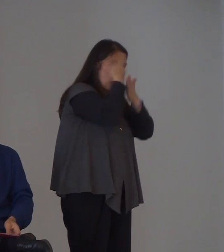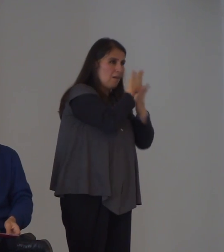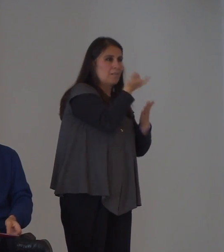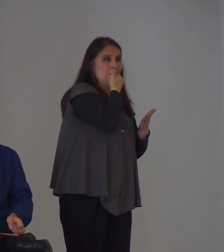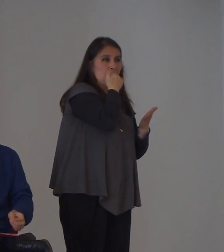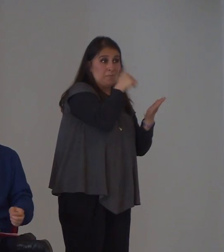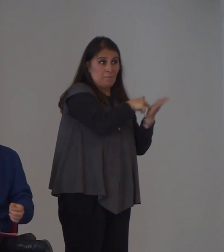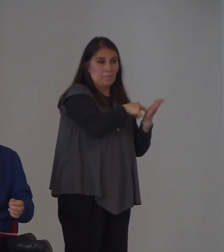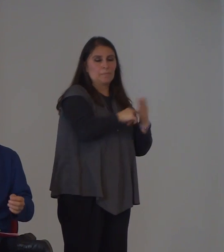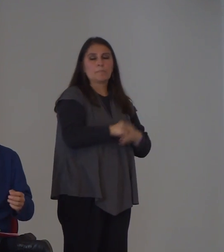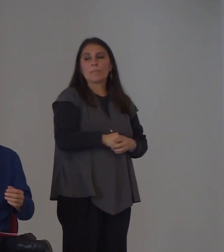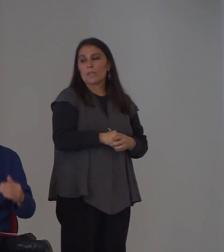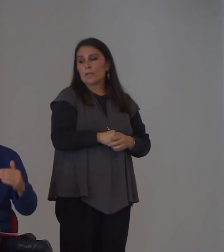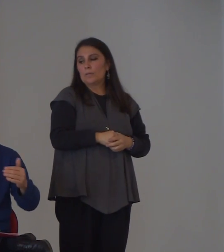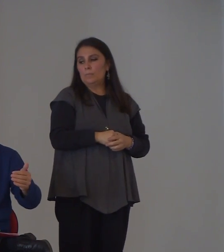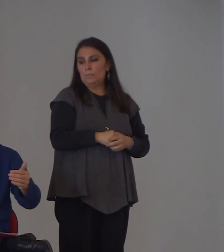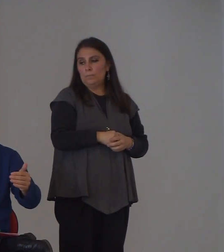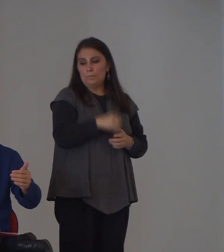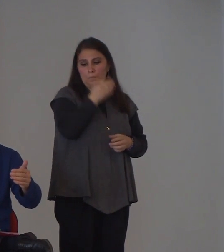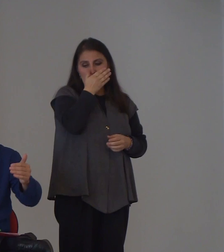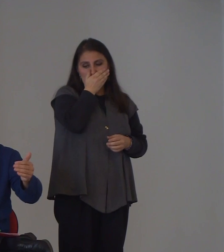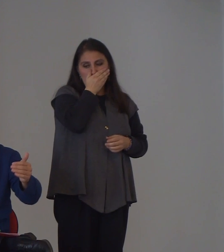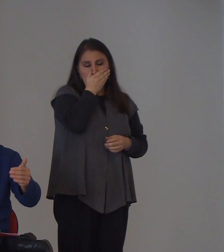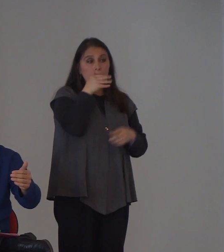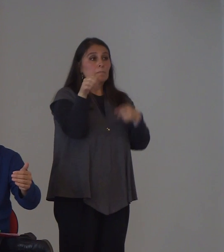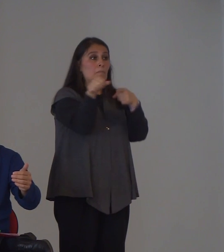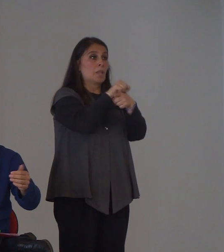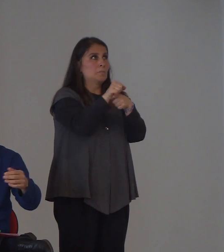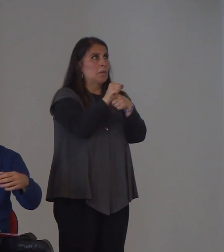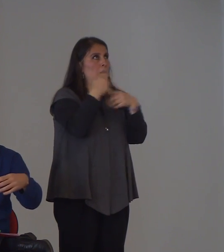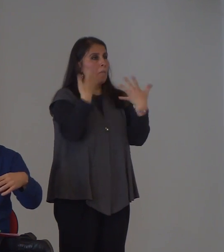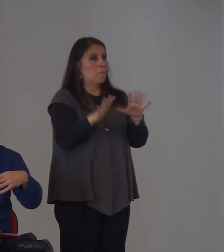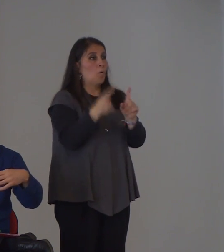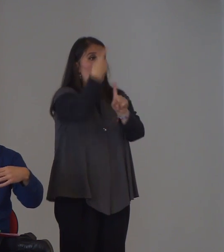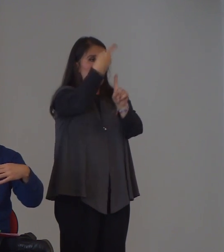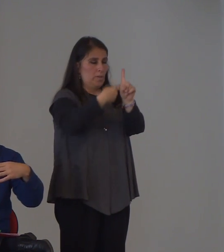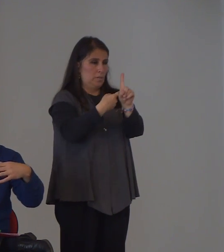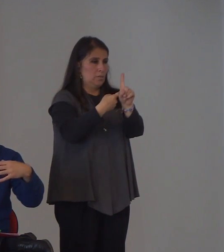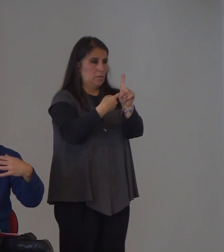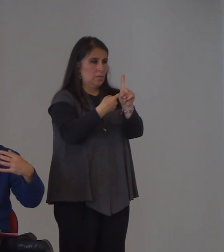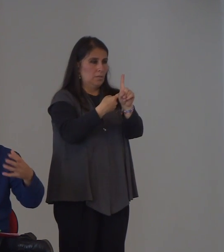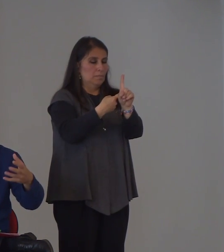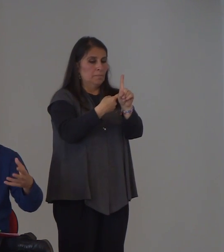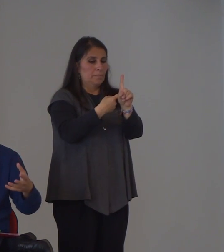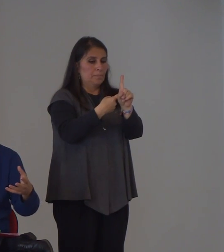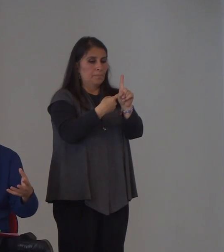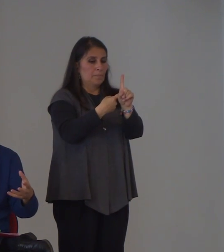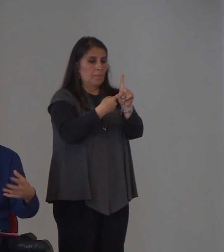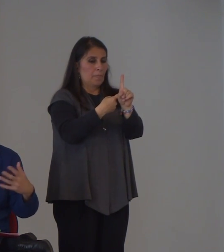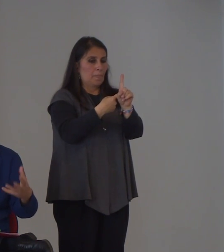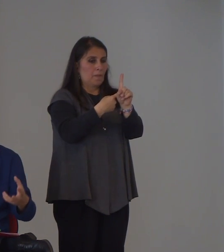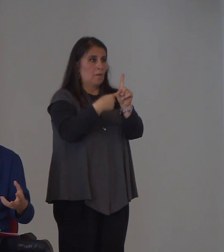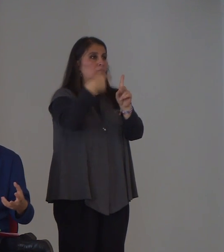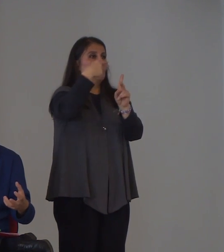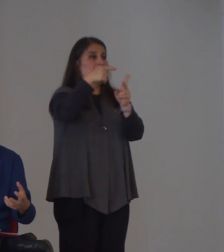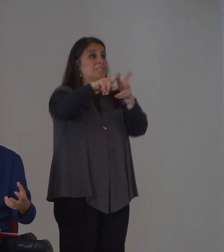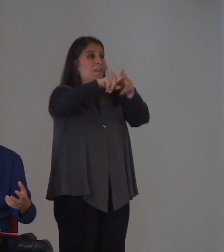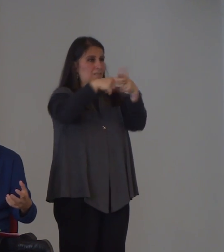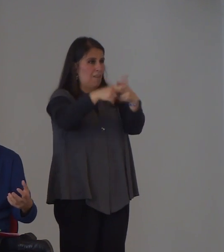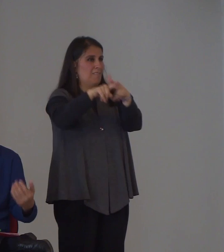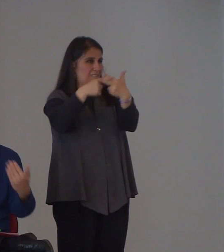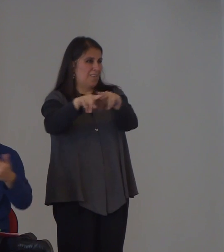Talleres prácticas duran un poco más de tiempo, llevan casi 1 mes, y en este tercer taller de prácticas van en